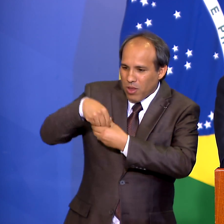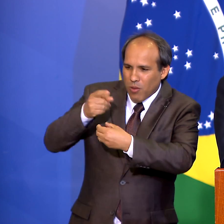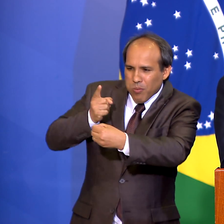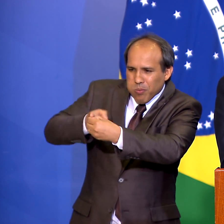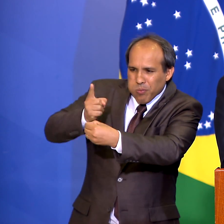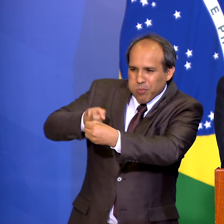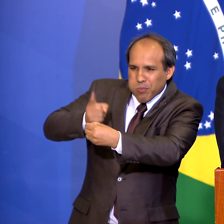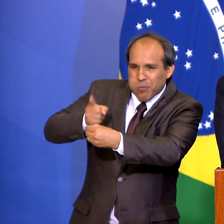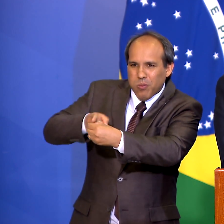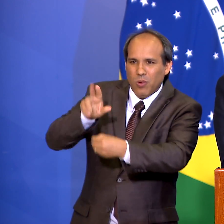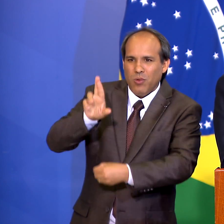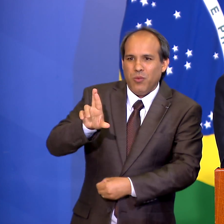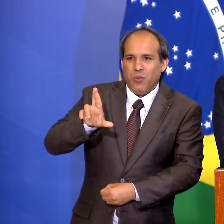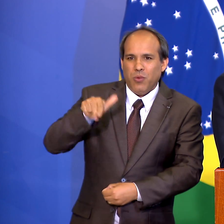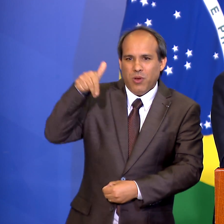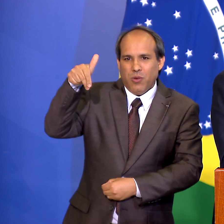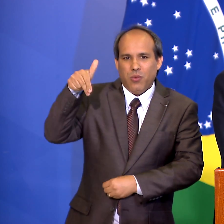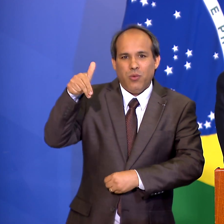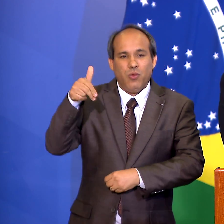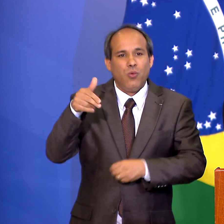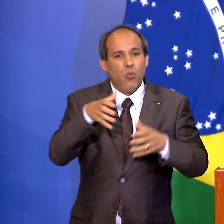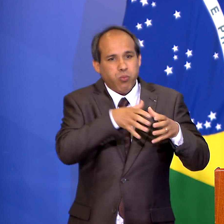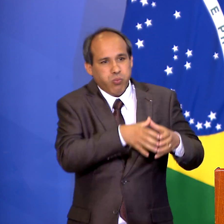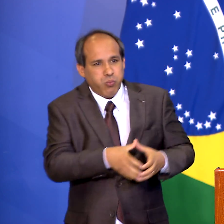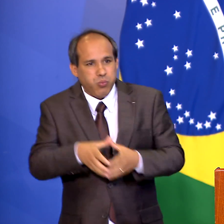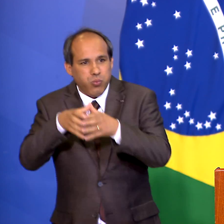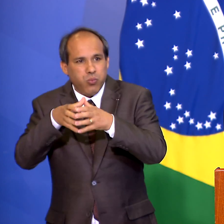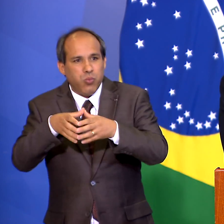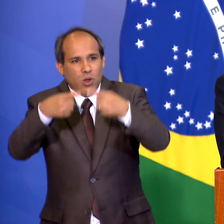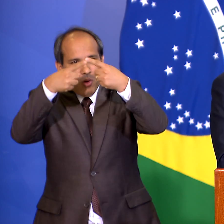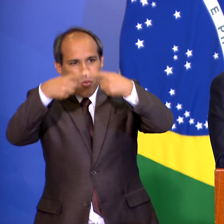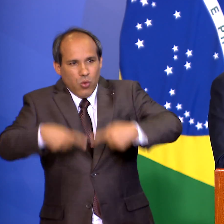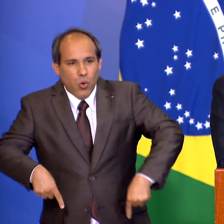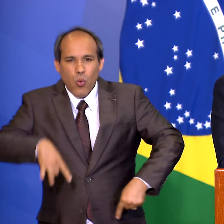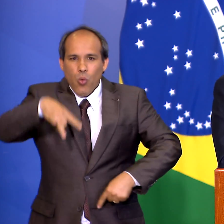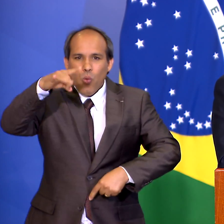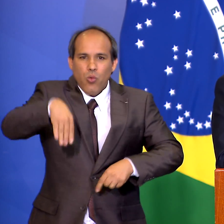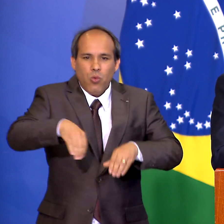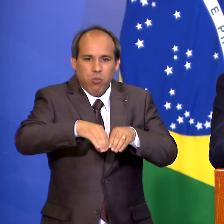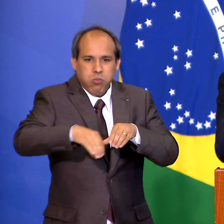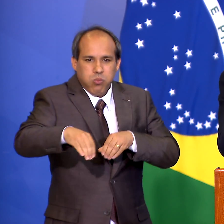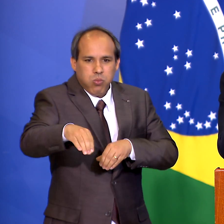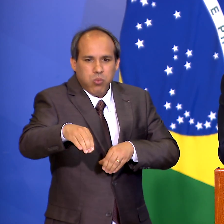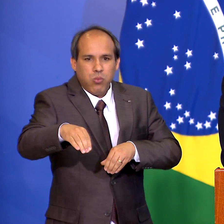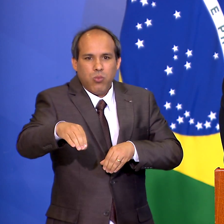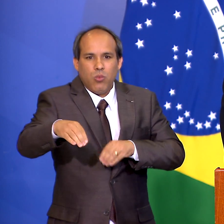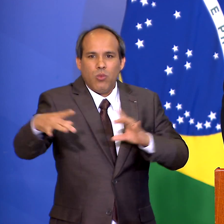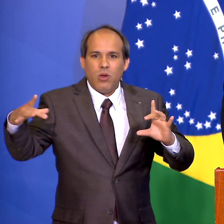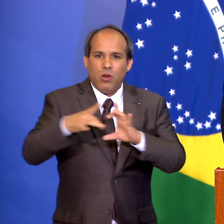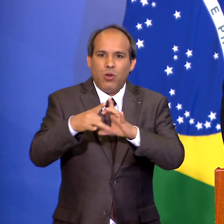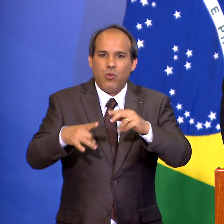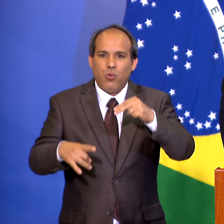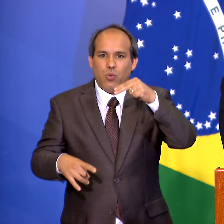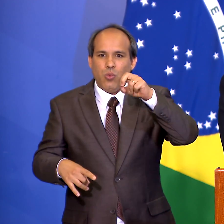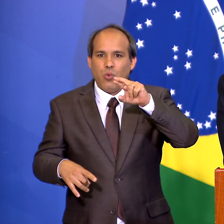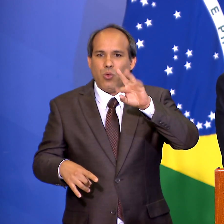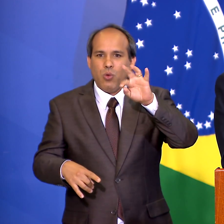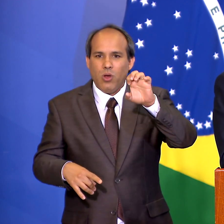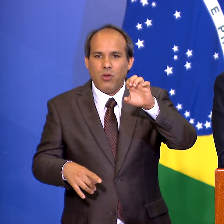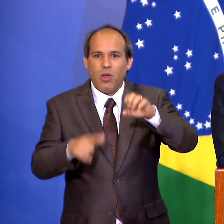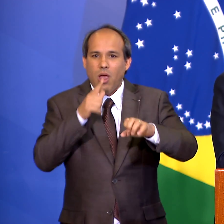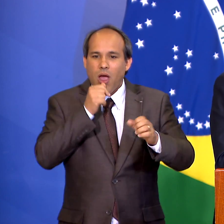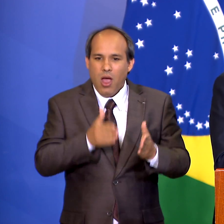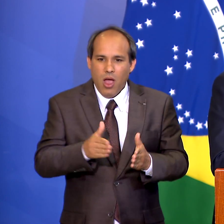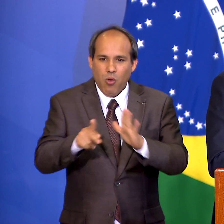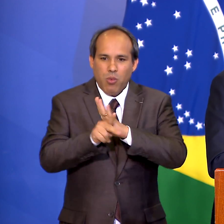Norte. Fomos lá inaugurar o último trecho do Eixo Norte, Água do São Francisco, para quem